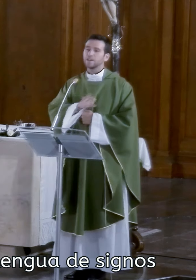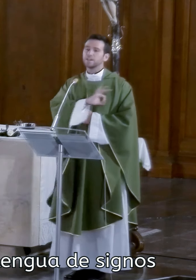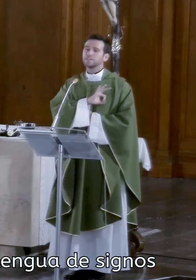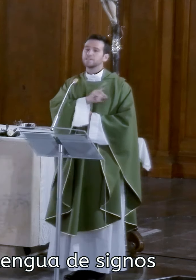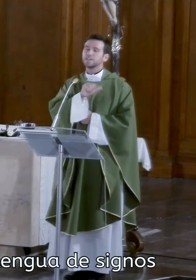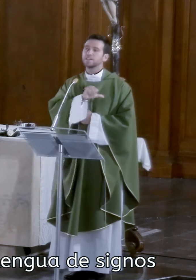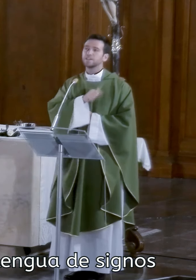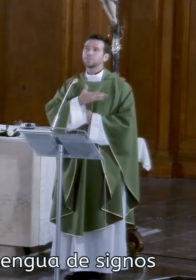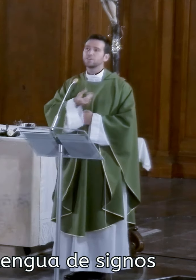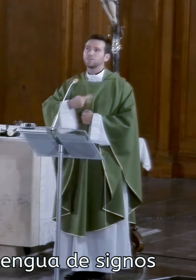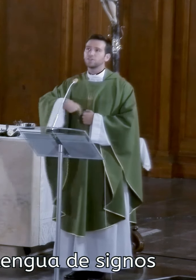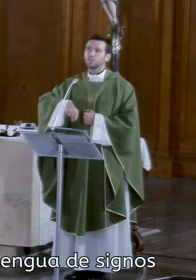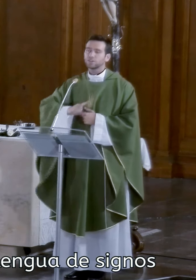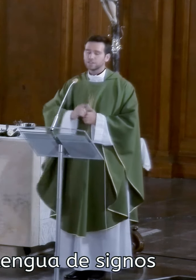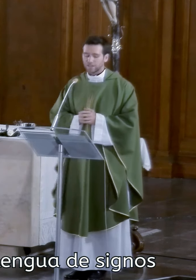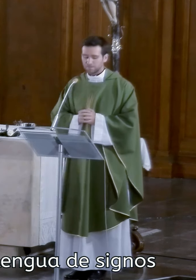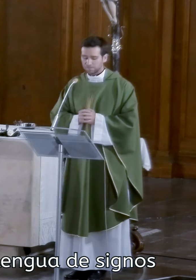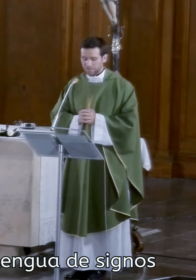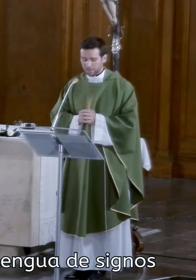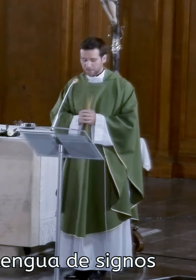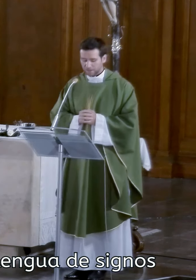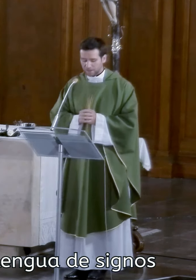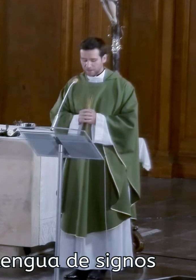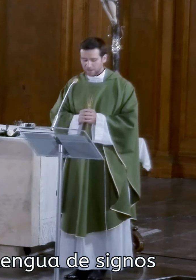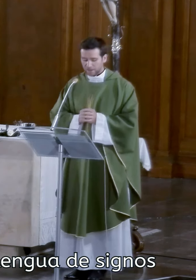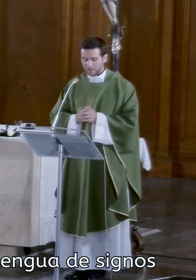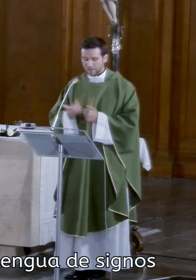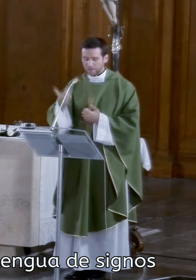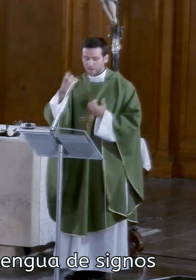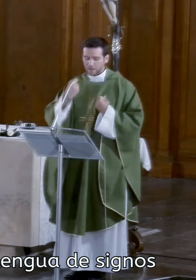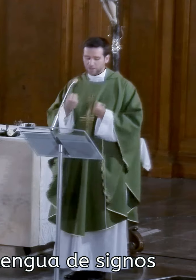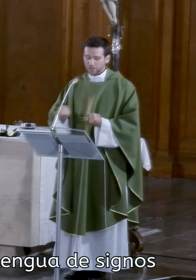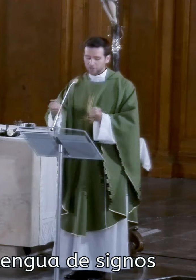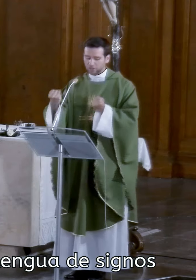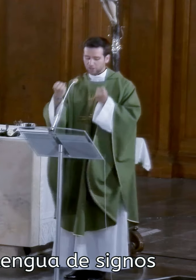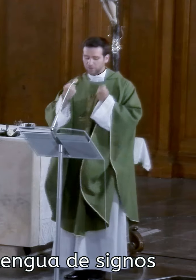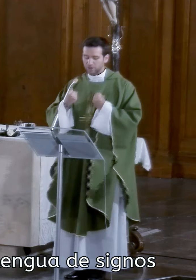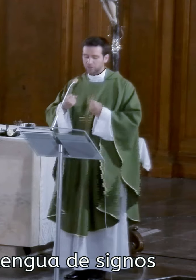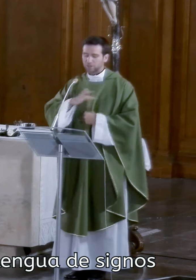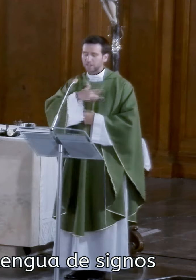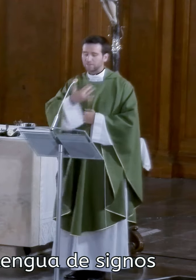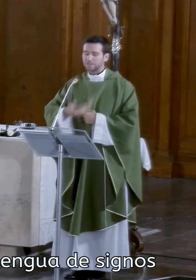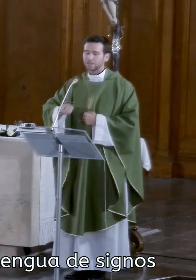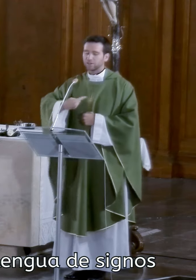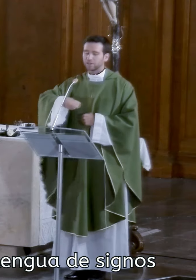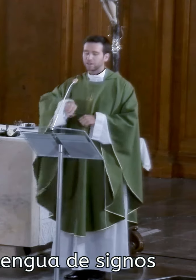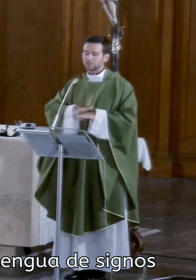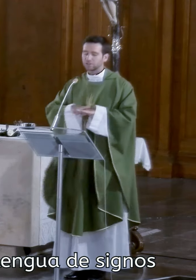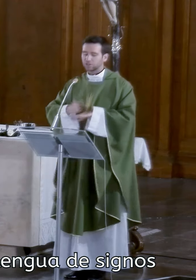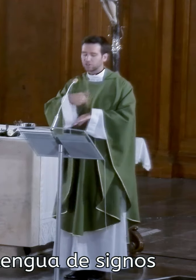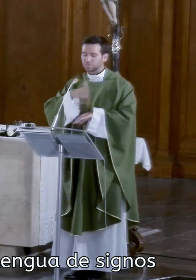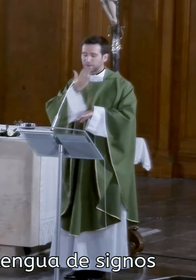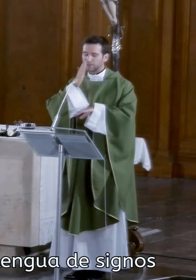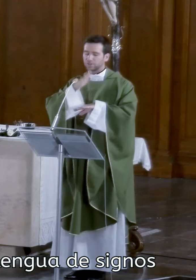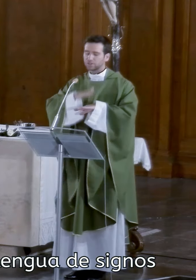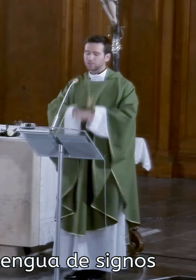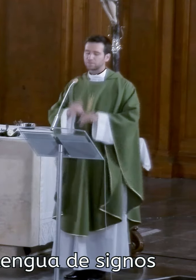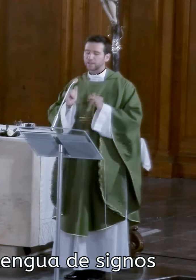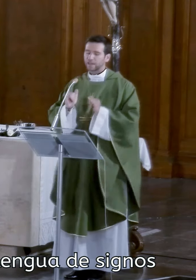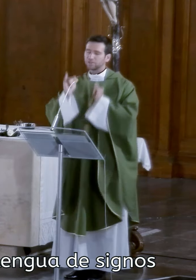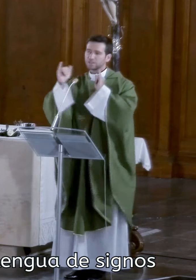piedad. Señor, ten piedad. Dios Todopoderoso, tenga misericordia de nosotros,